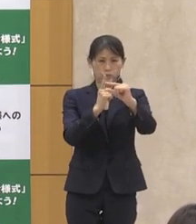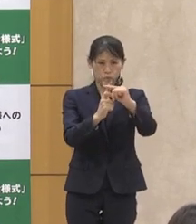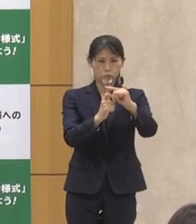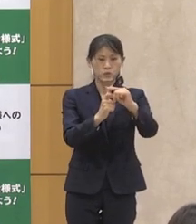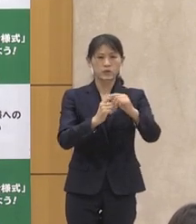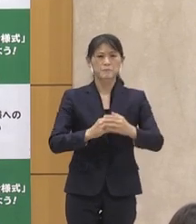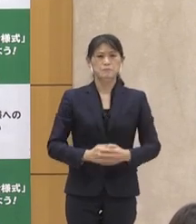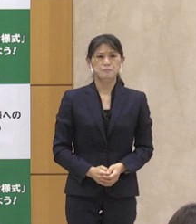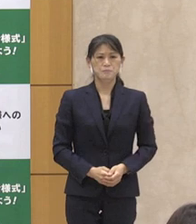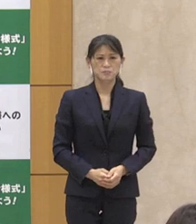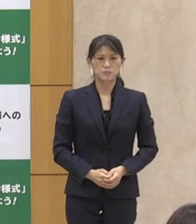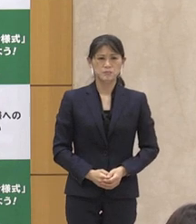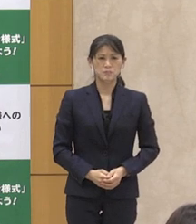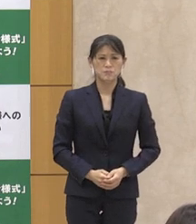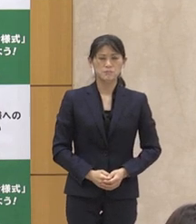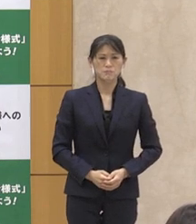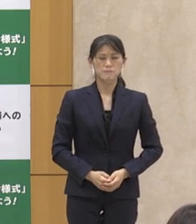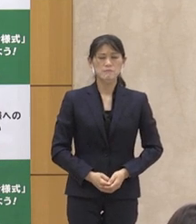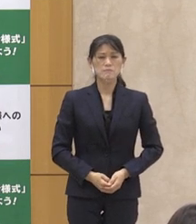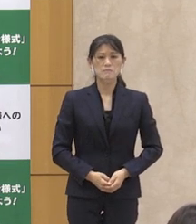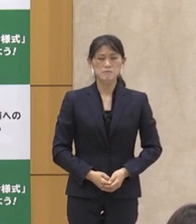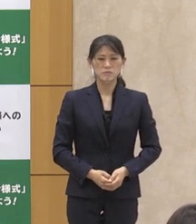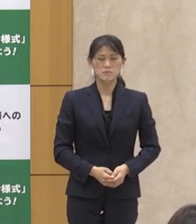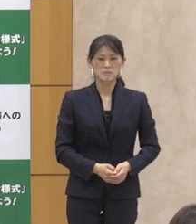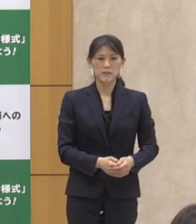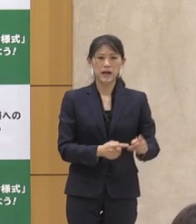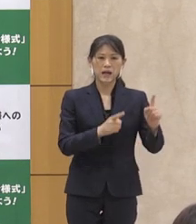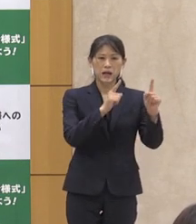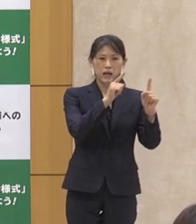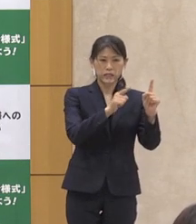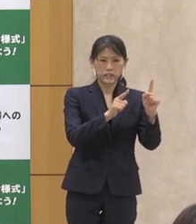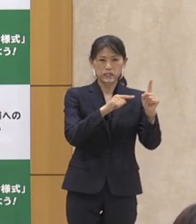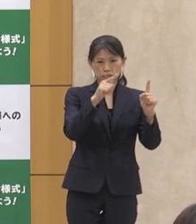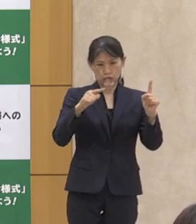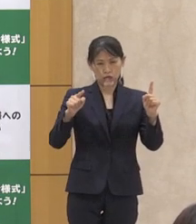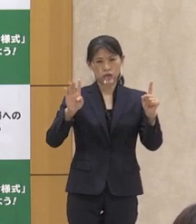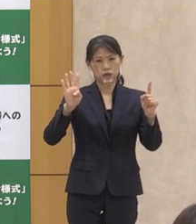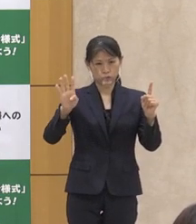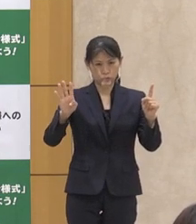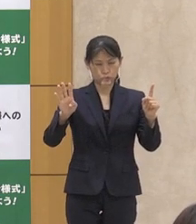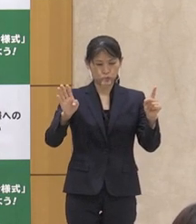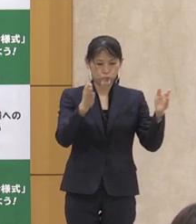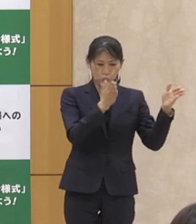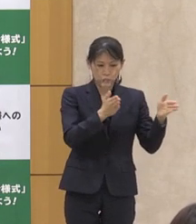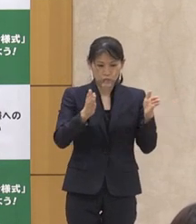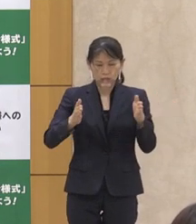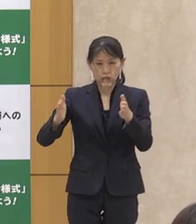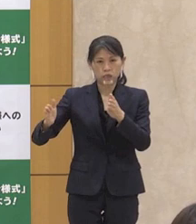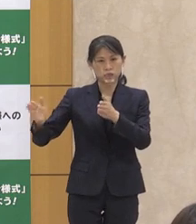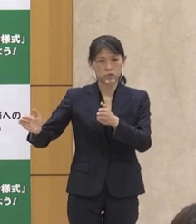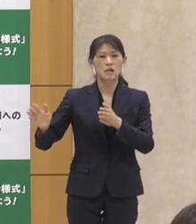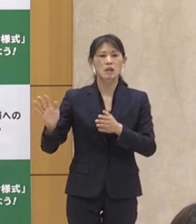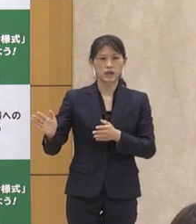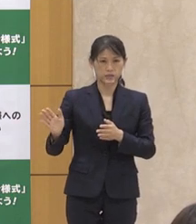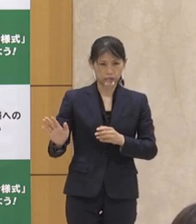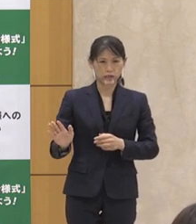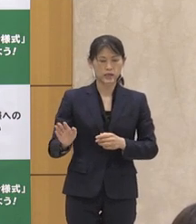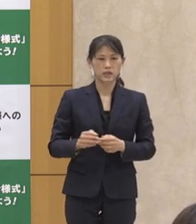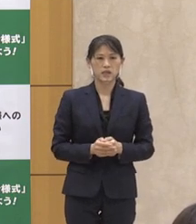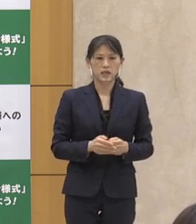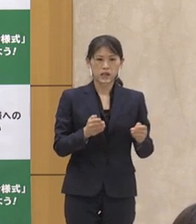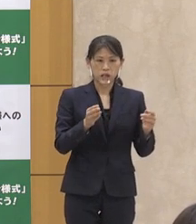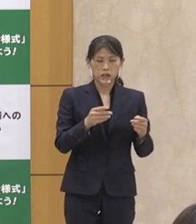提言を見ますと、ステージとしては1から4の4つに分けられており、特にステージの